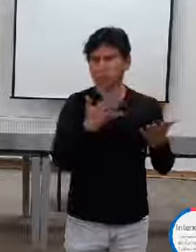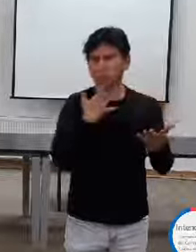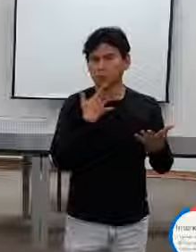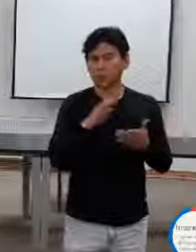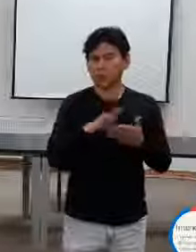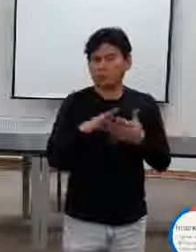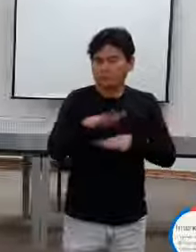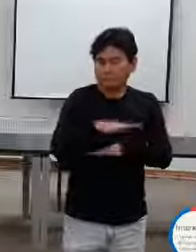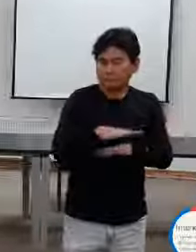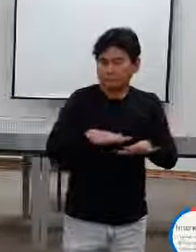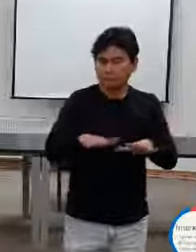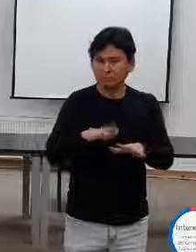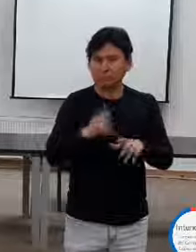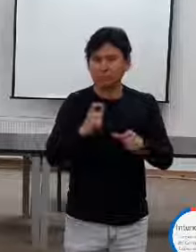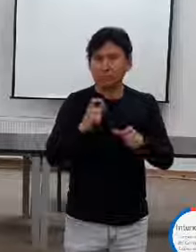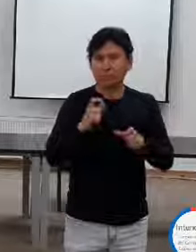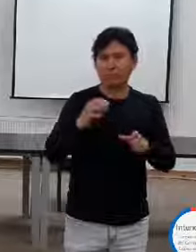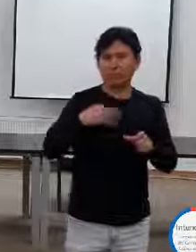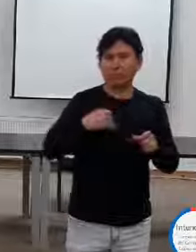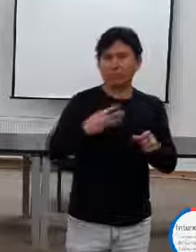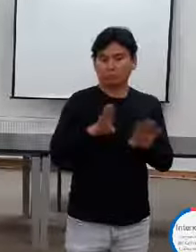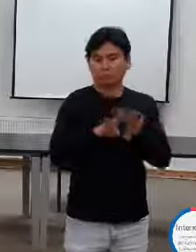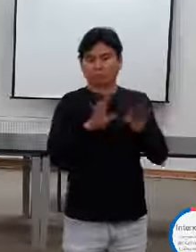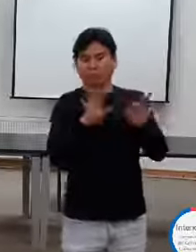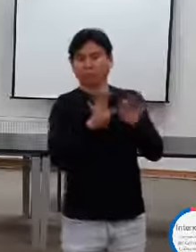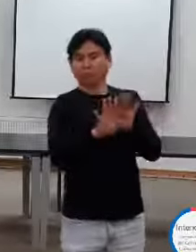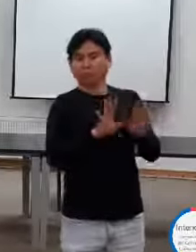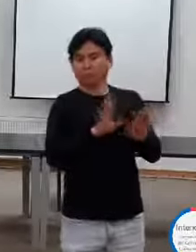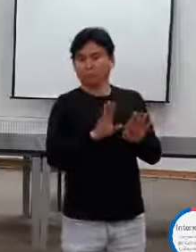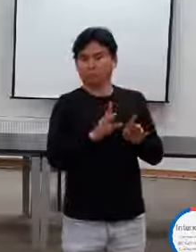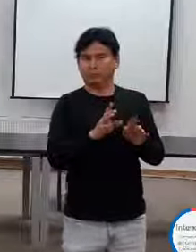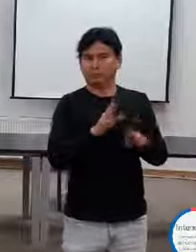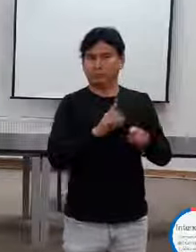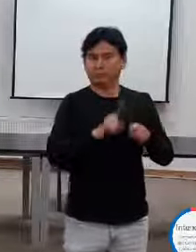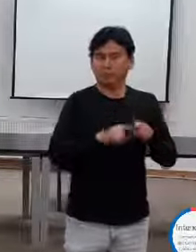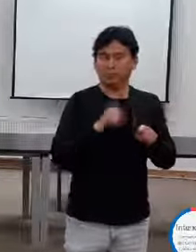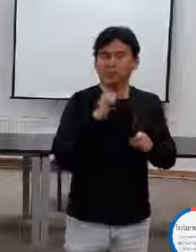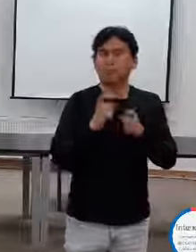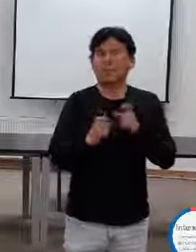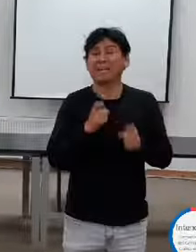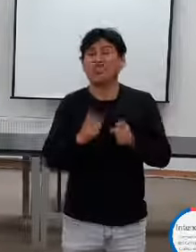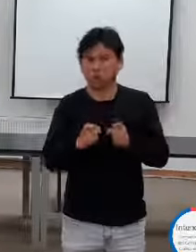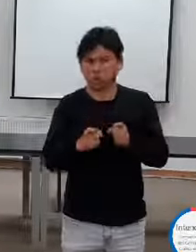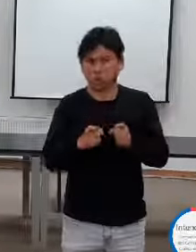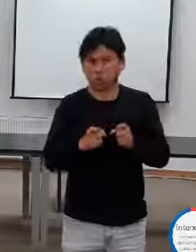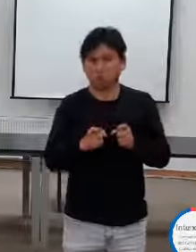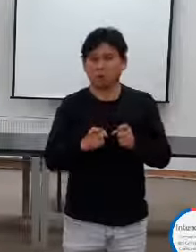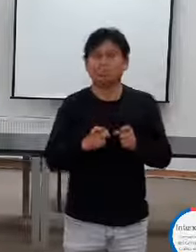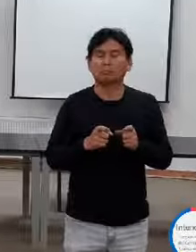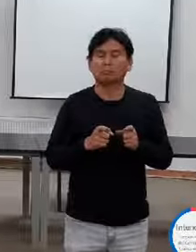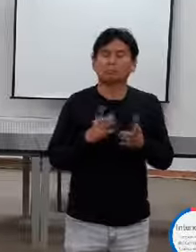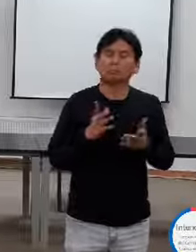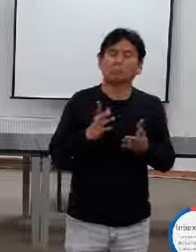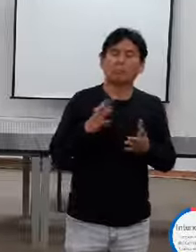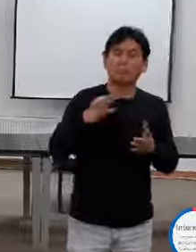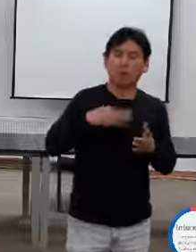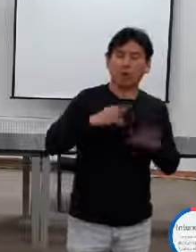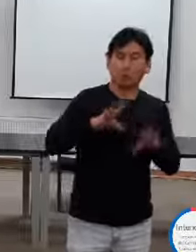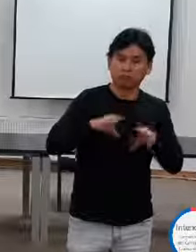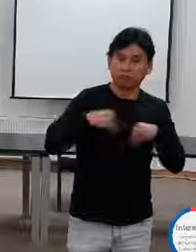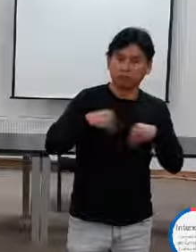lo que tiende a hacer la banca es restringir los créditos por los riesgos que asume el banco